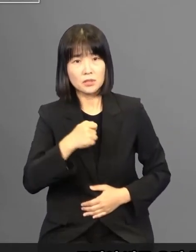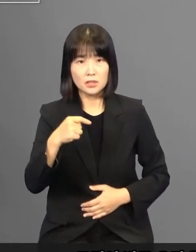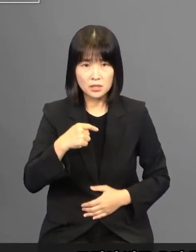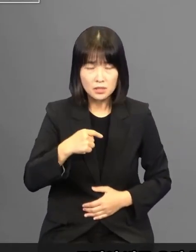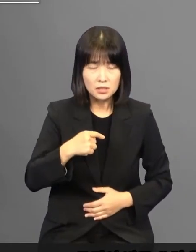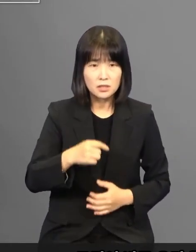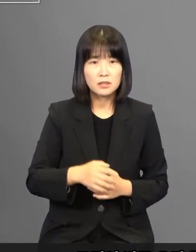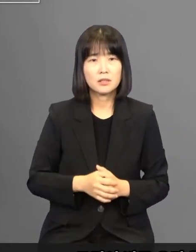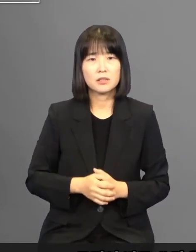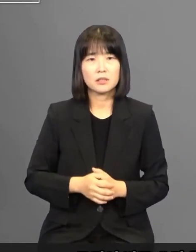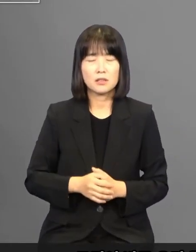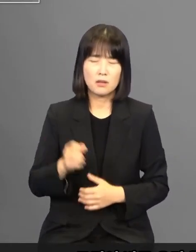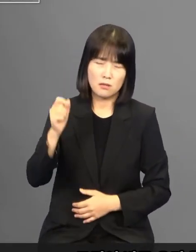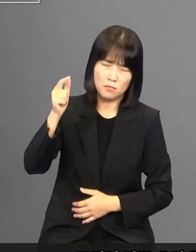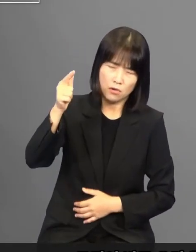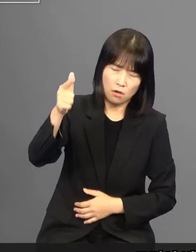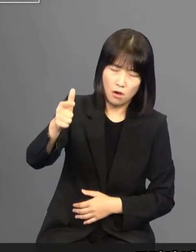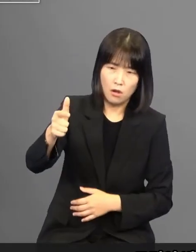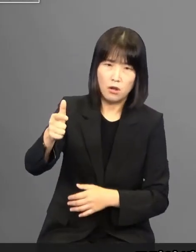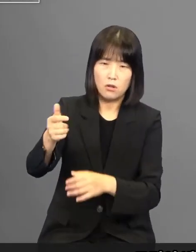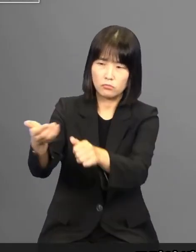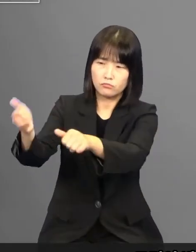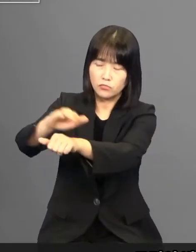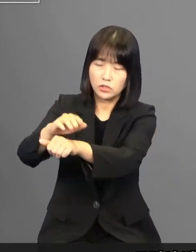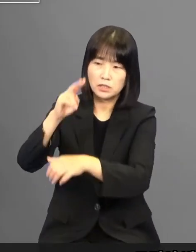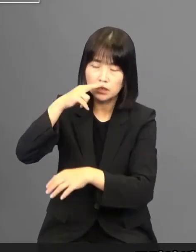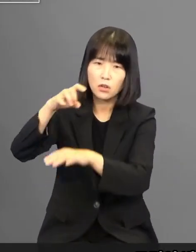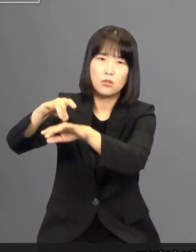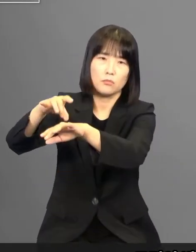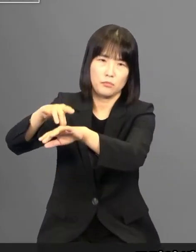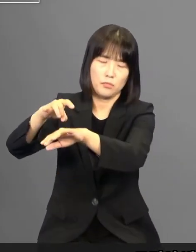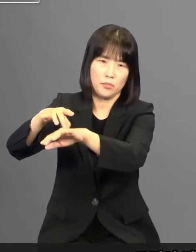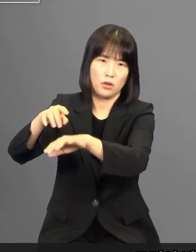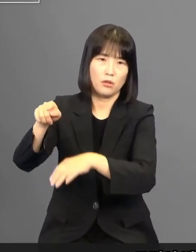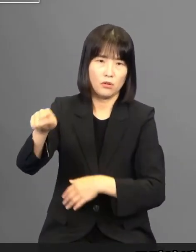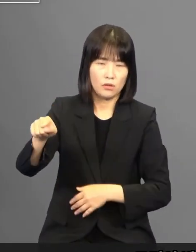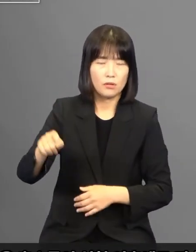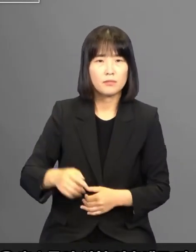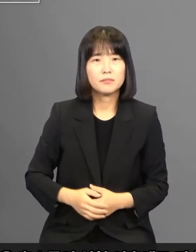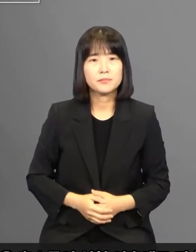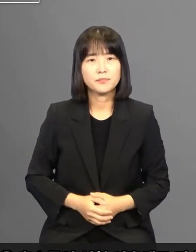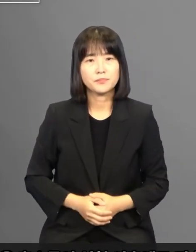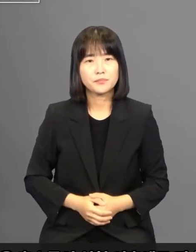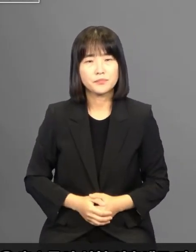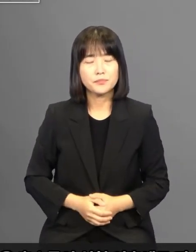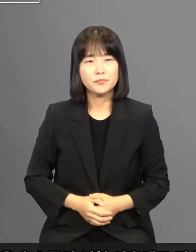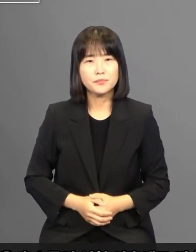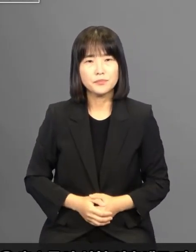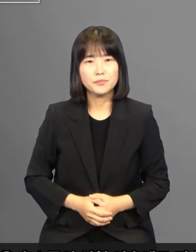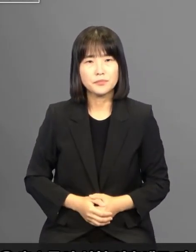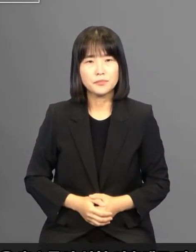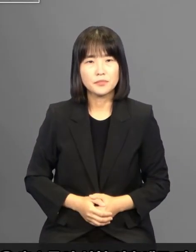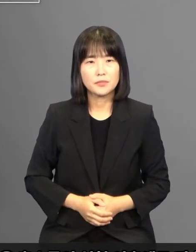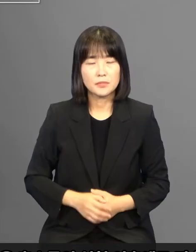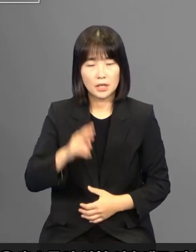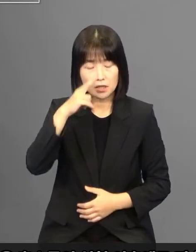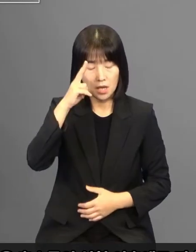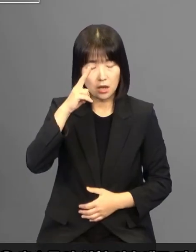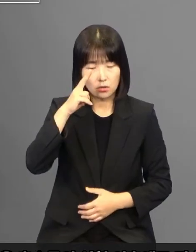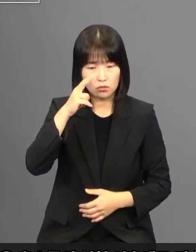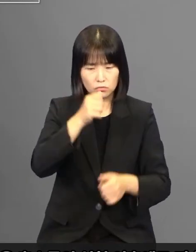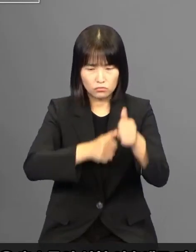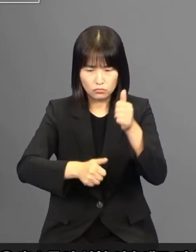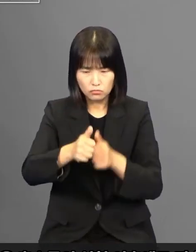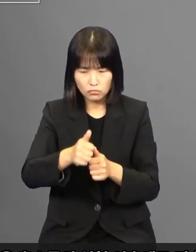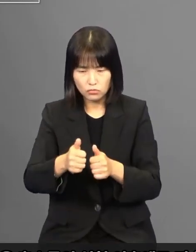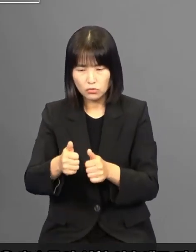동편에 묻혀 있었던 사울의 뼈, 그것이 바로 의미였던 것이죠. 사울의 후손들의 처형 이후에도 지속되는